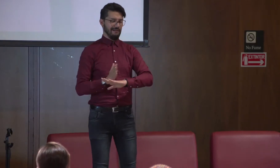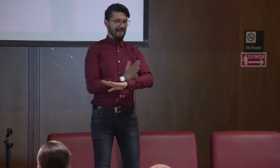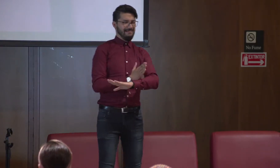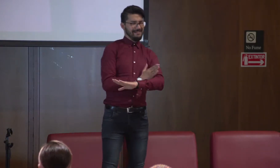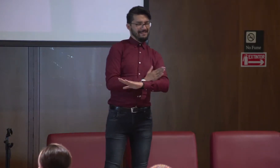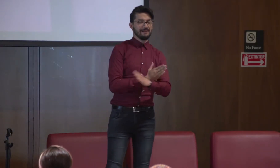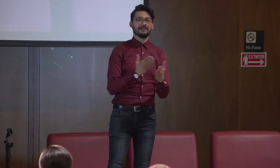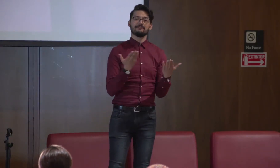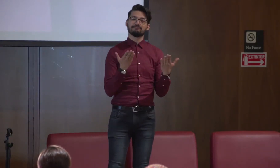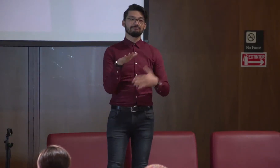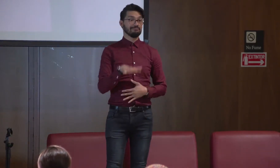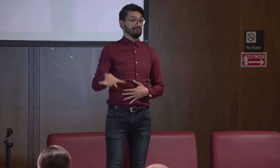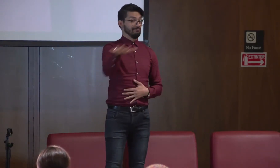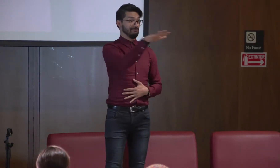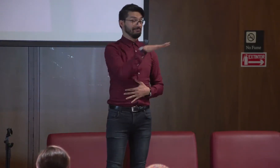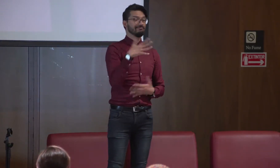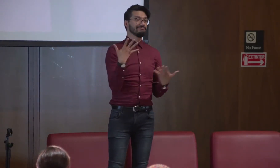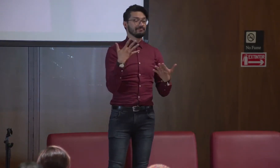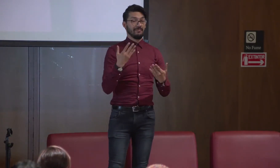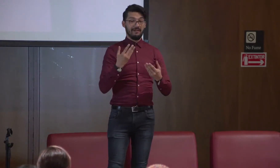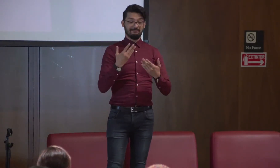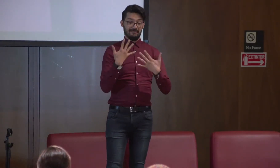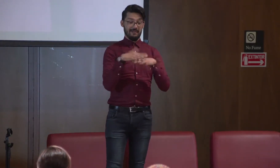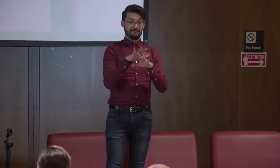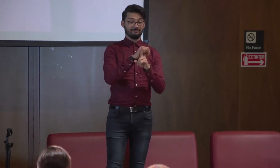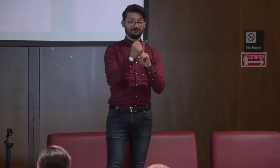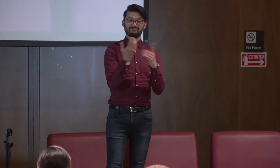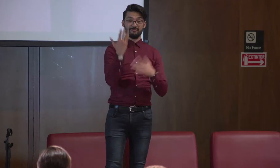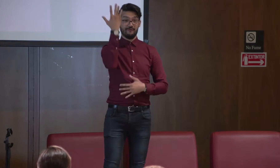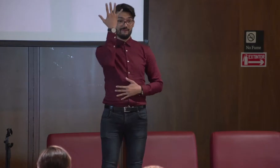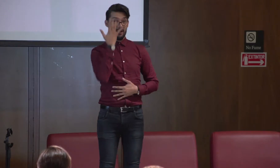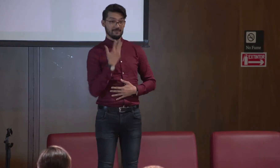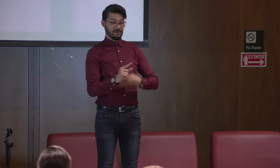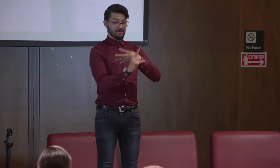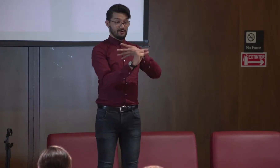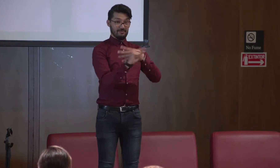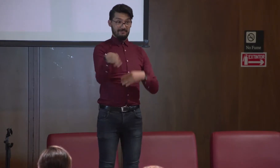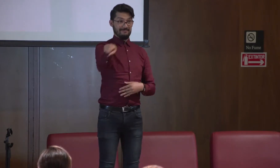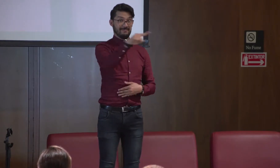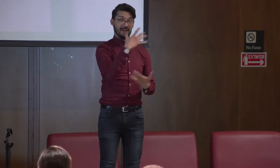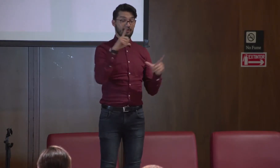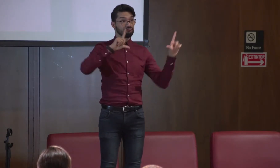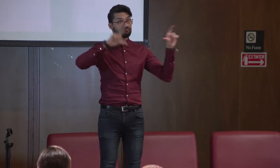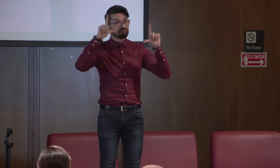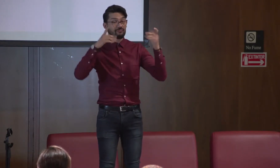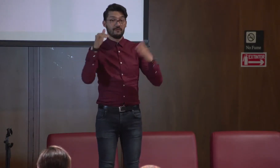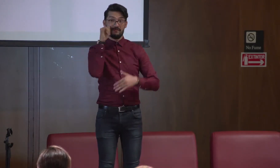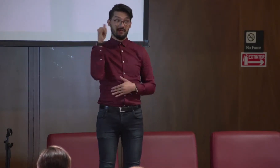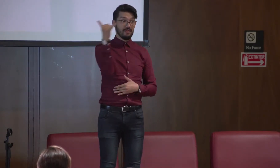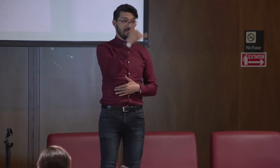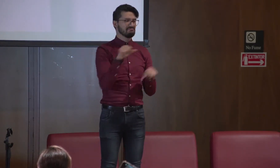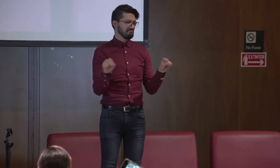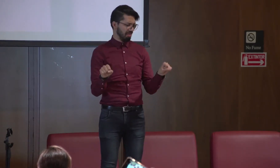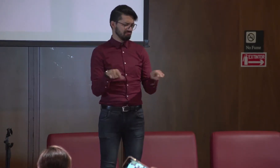Para empezar con la programación y antes de dar inicio, quisiera que todos ustedes, si tienen alguna publicación por